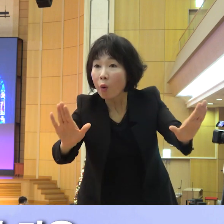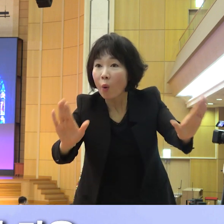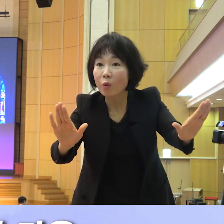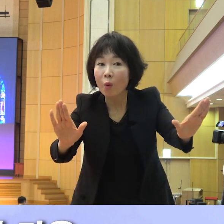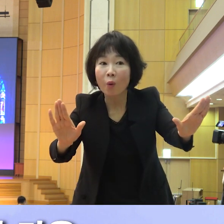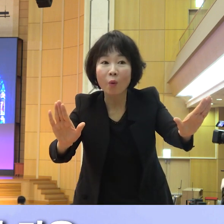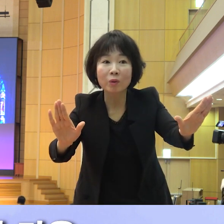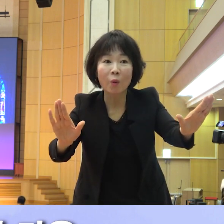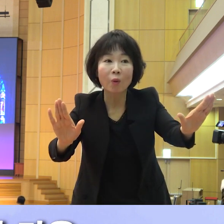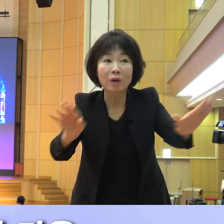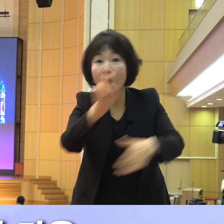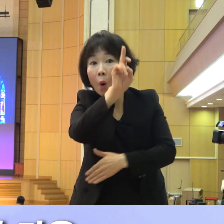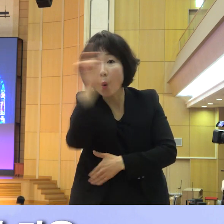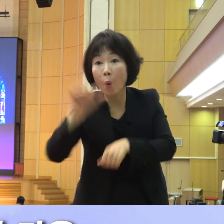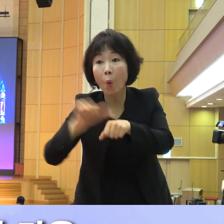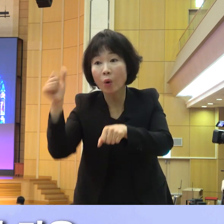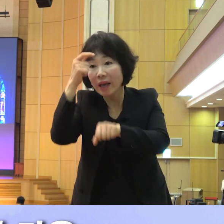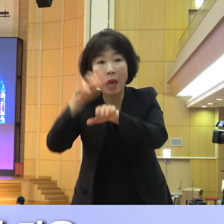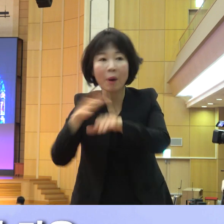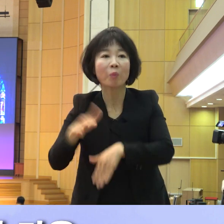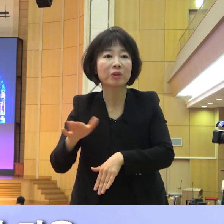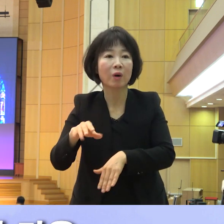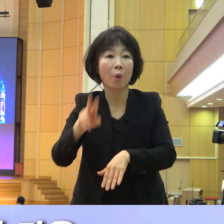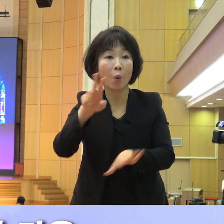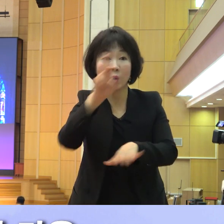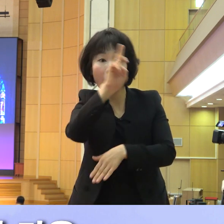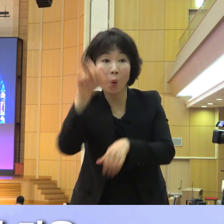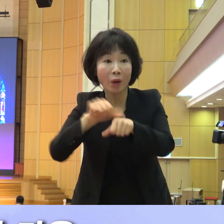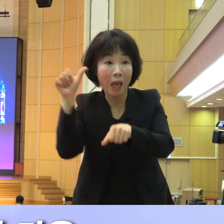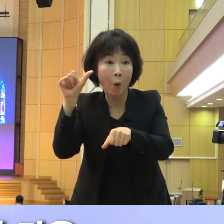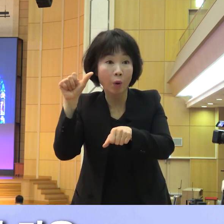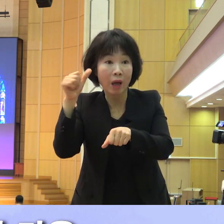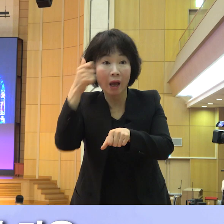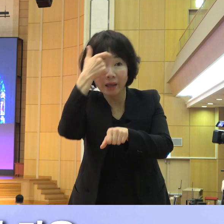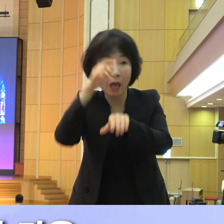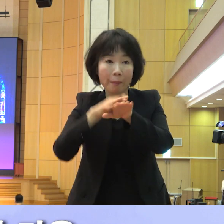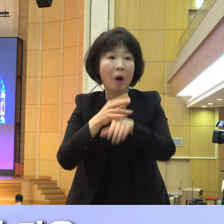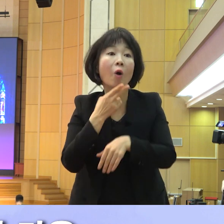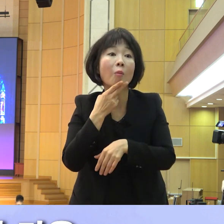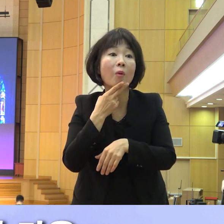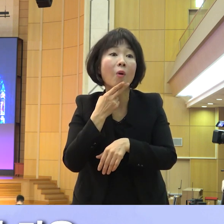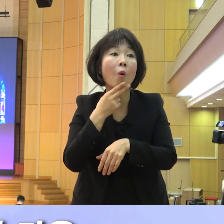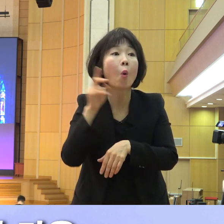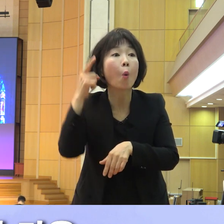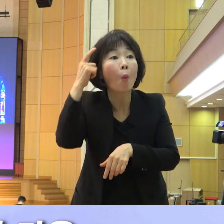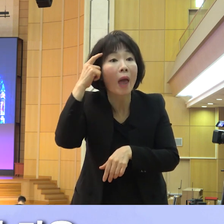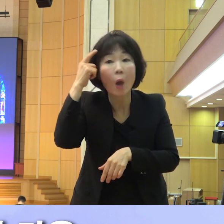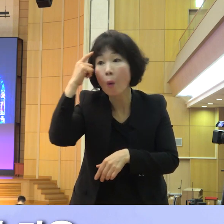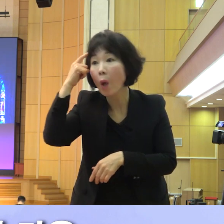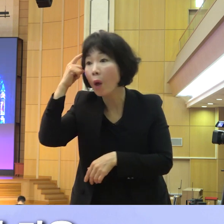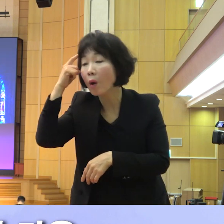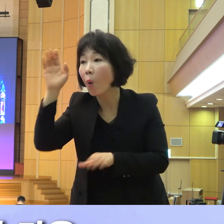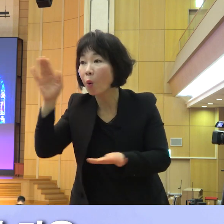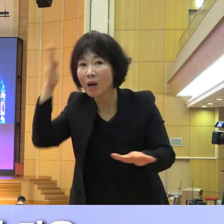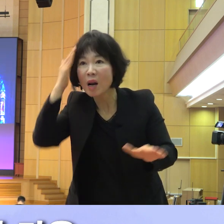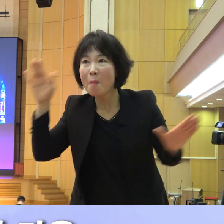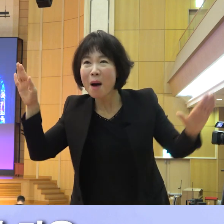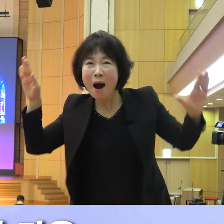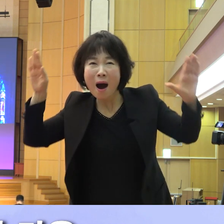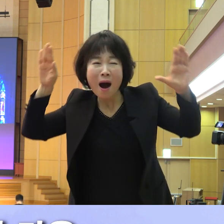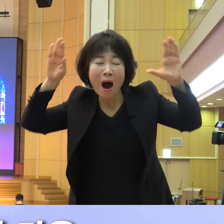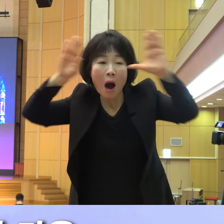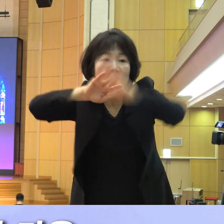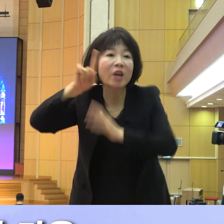예배는 송구 영신 예배 준비하라고 조금 전에 설교할 때 특별히